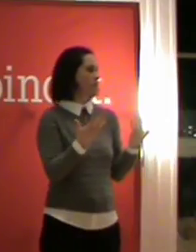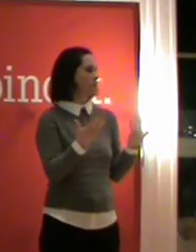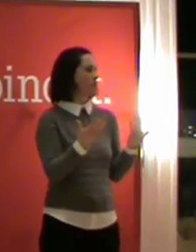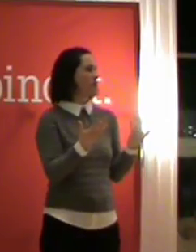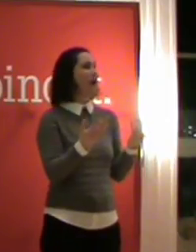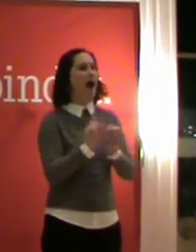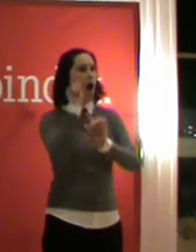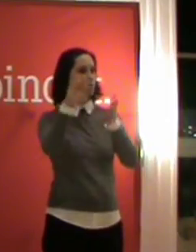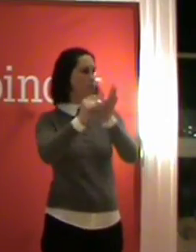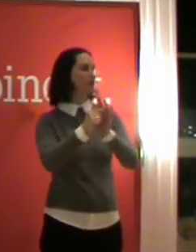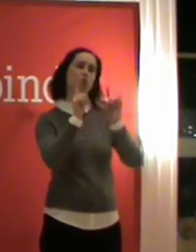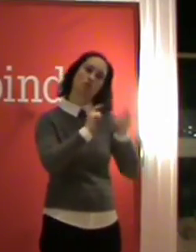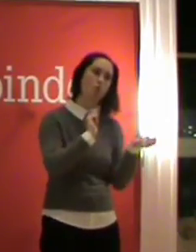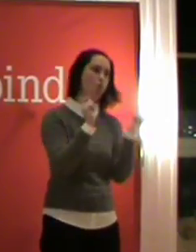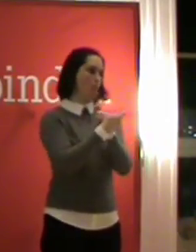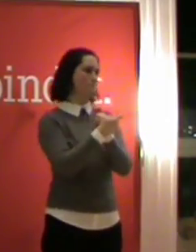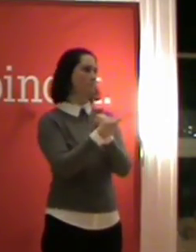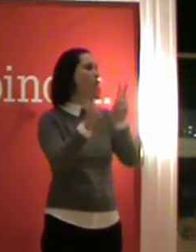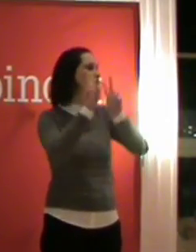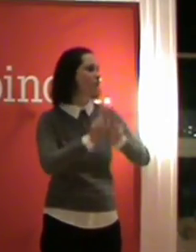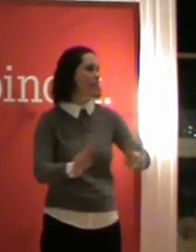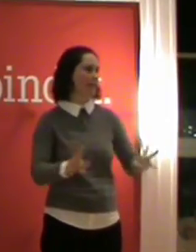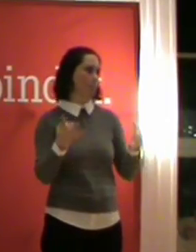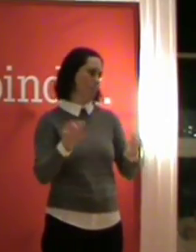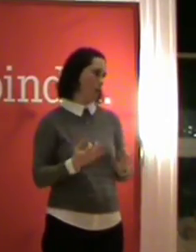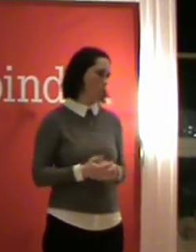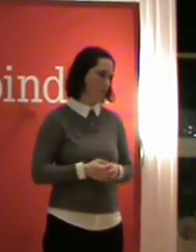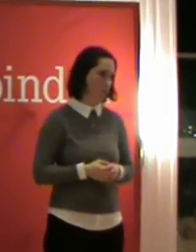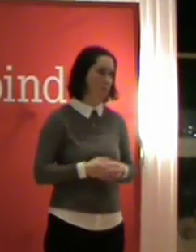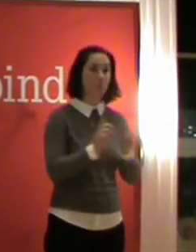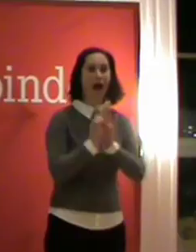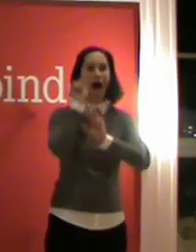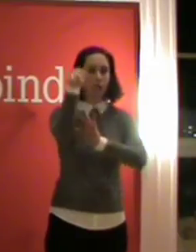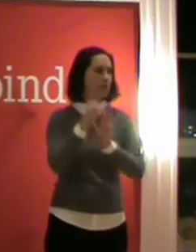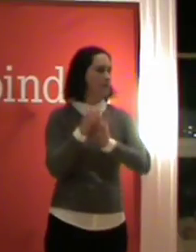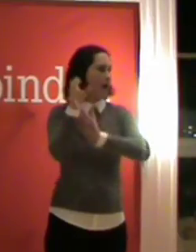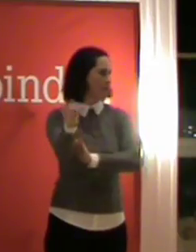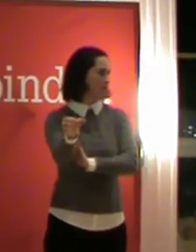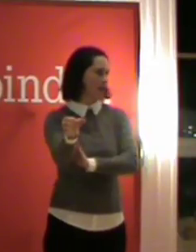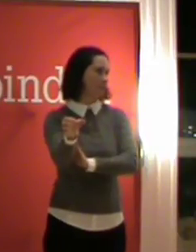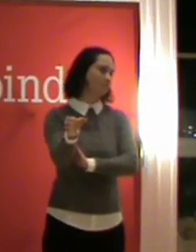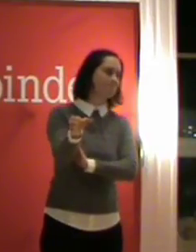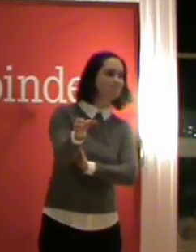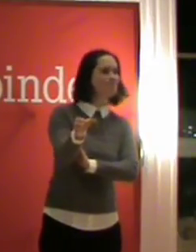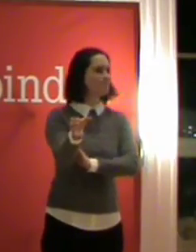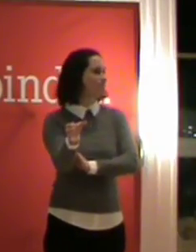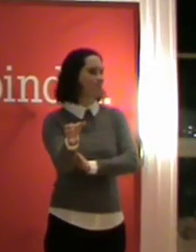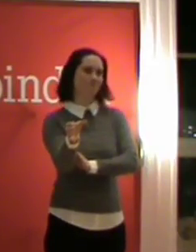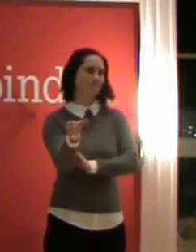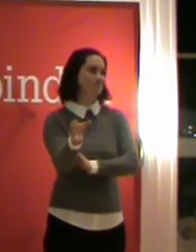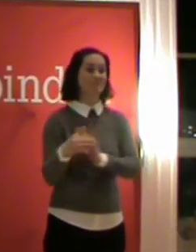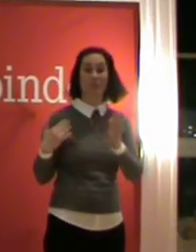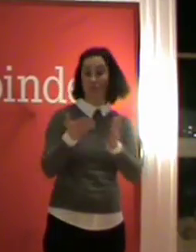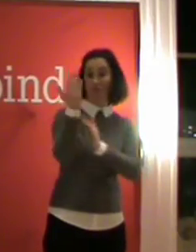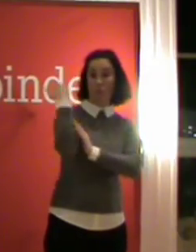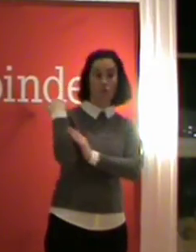andere Außenpolitik, wir brauchen eine friedliche Außenpolitik. Auslandseinsätze haben zu keinem